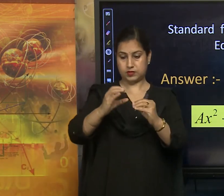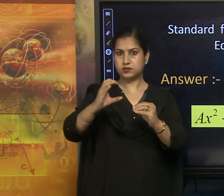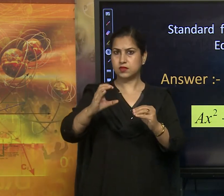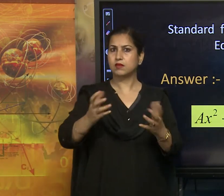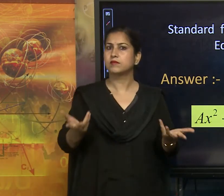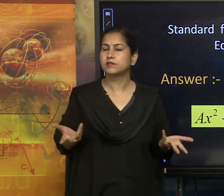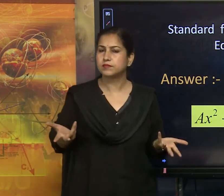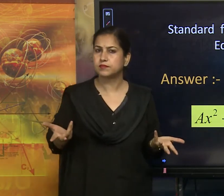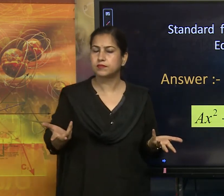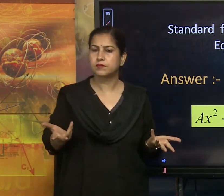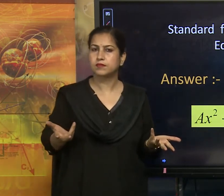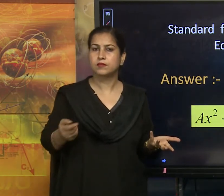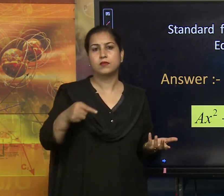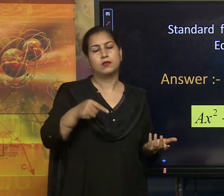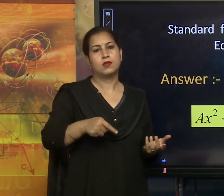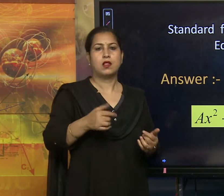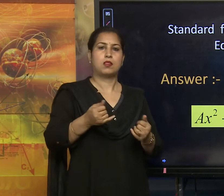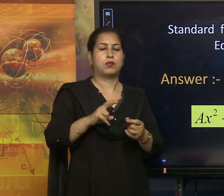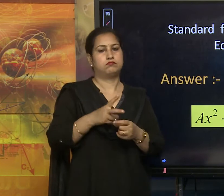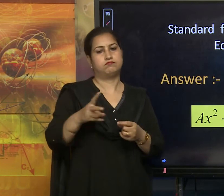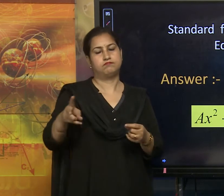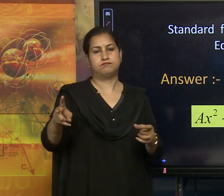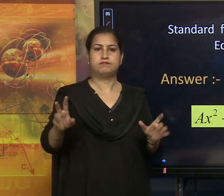a, b और c को हम